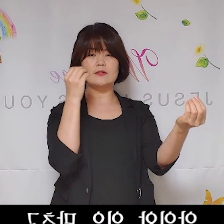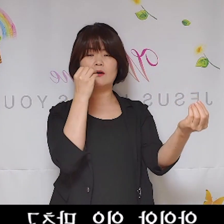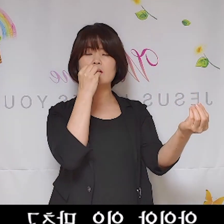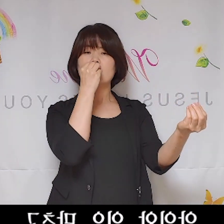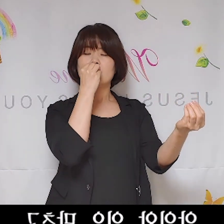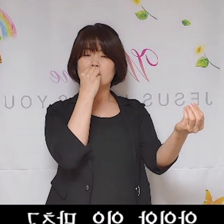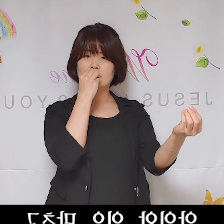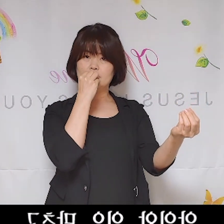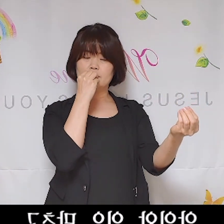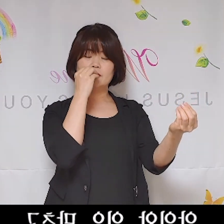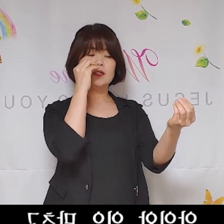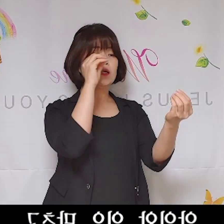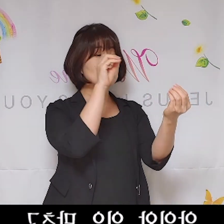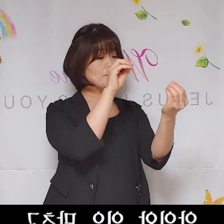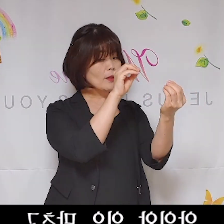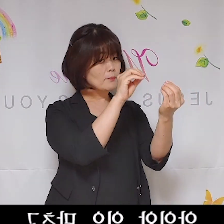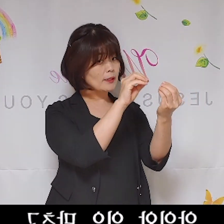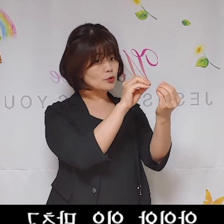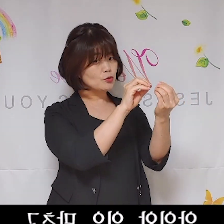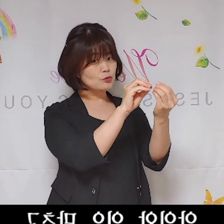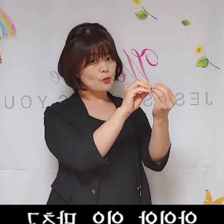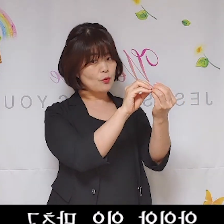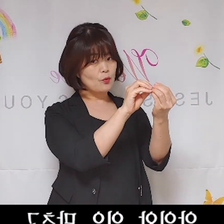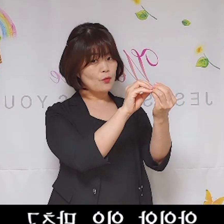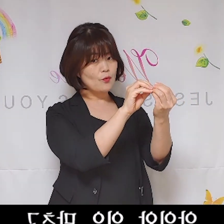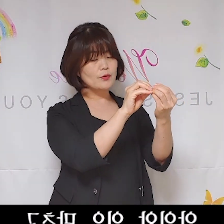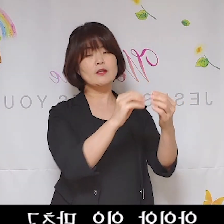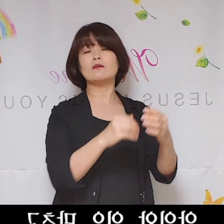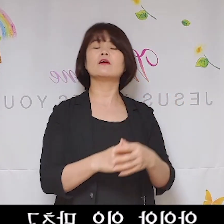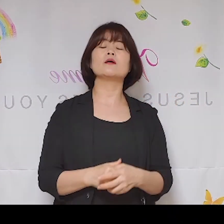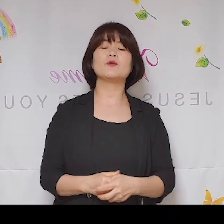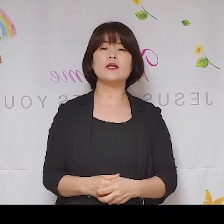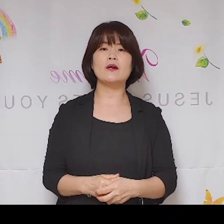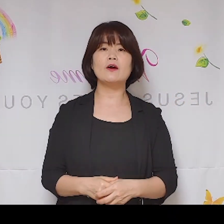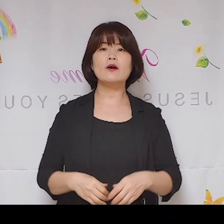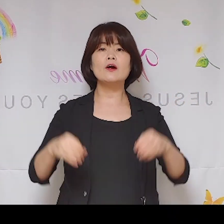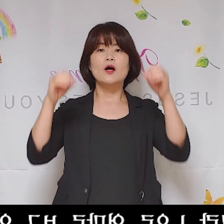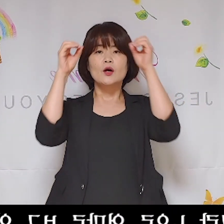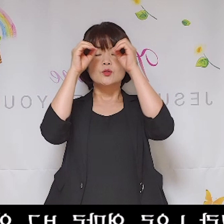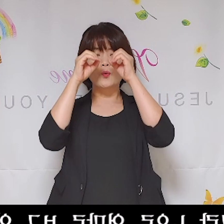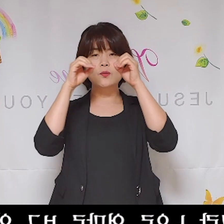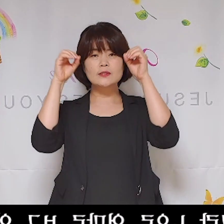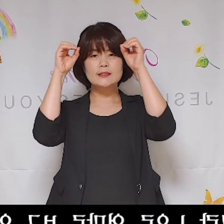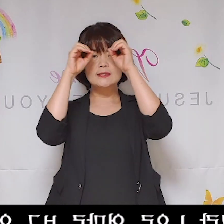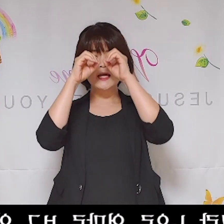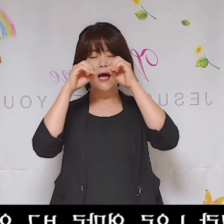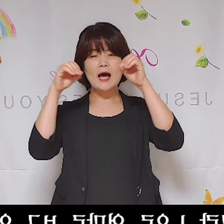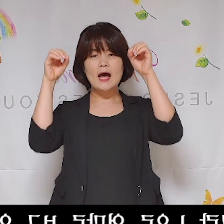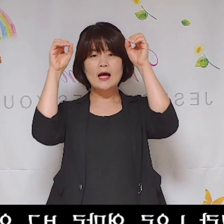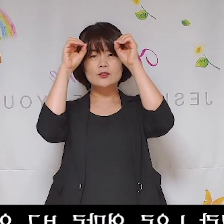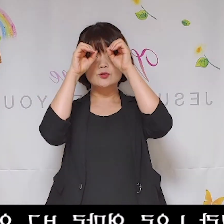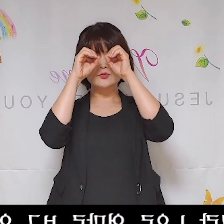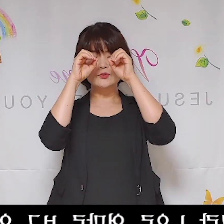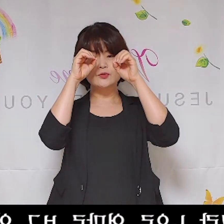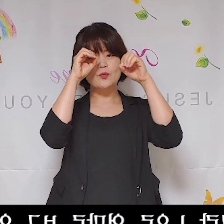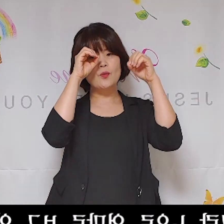만드셔서 입을 맞추고 연결해 볼게요. 동그란